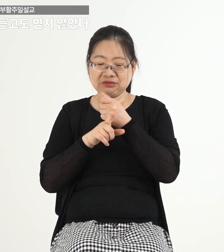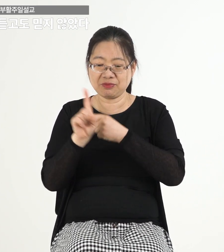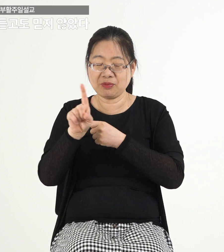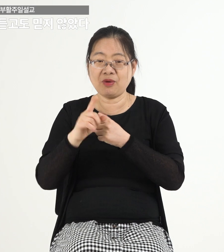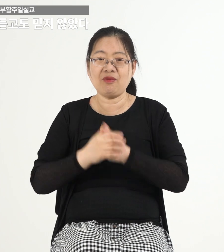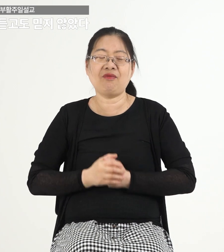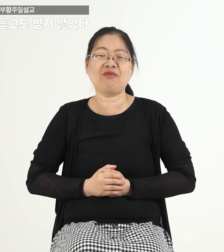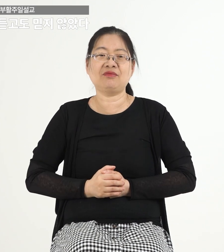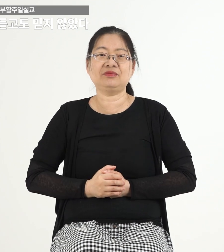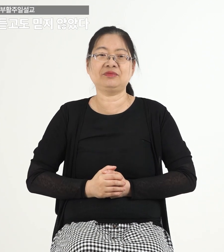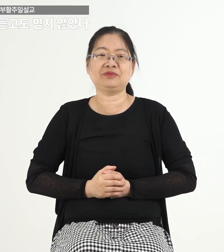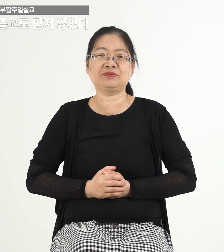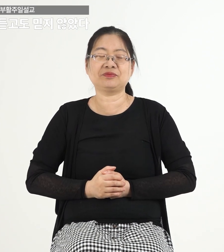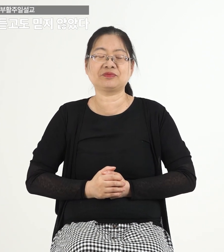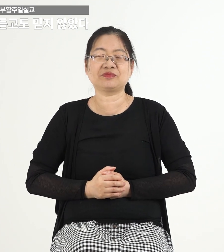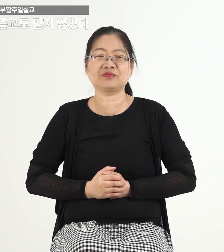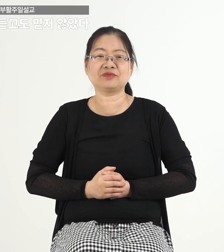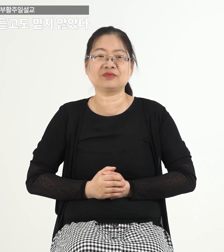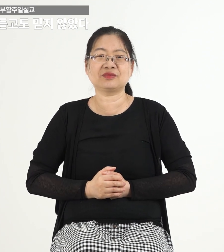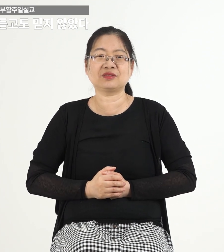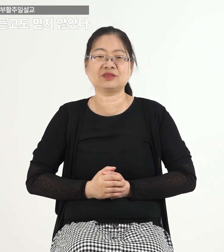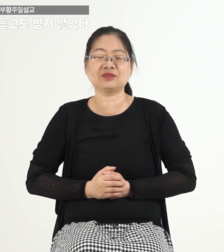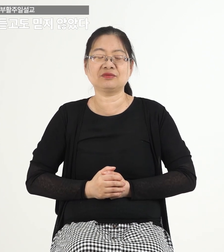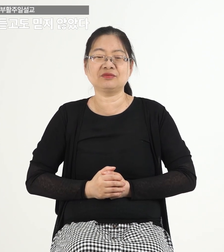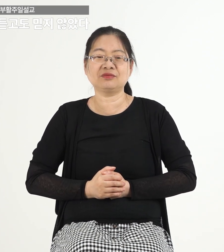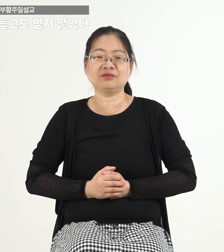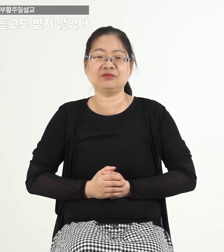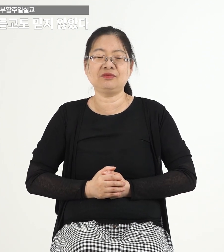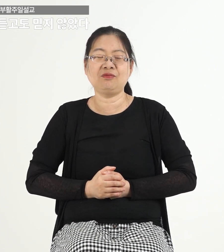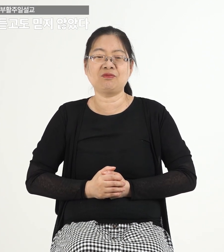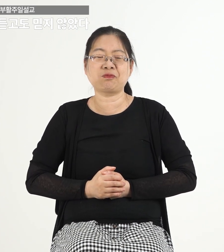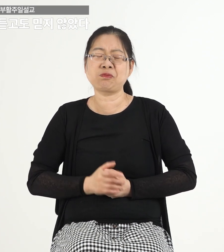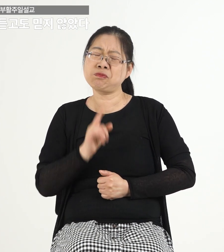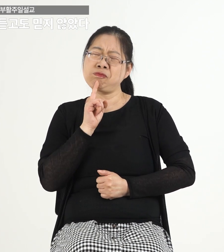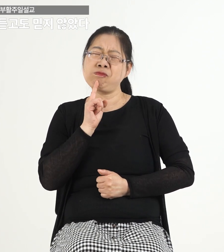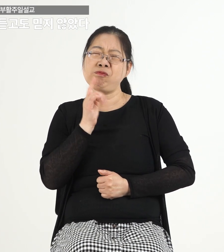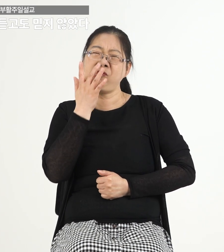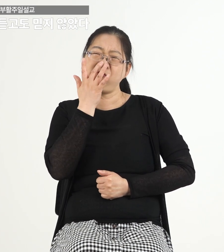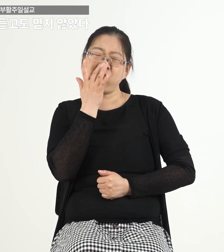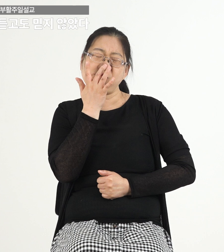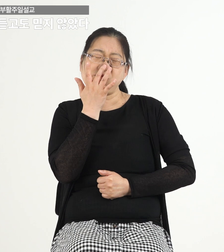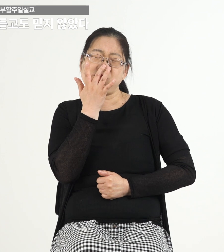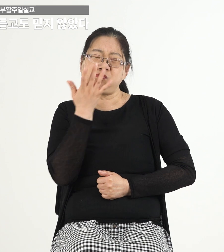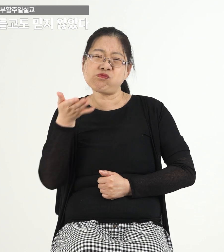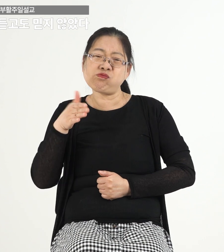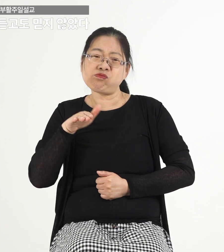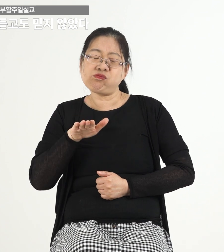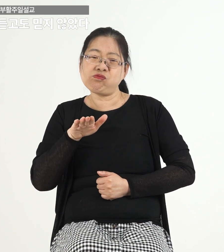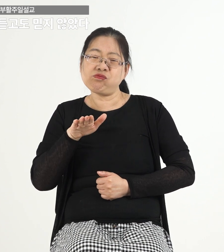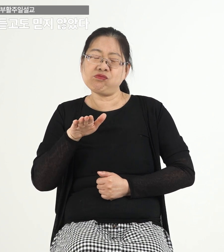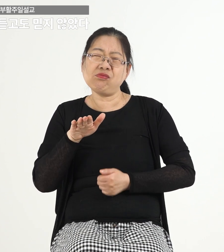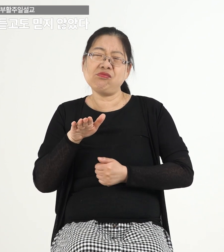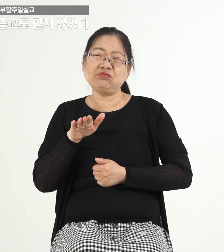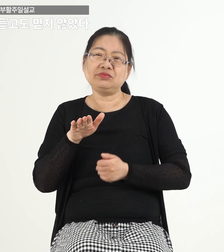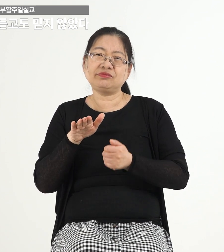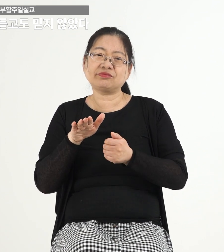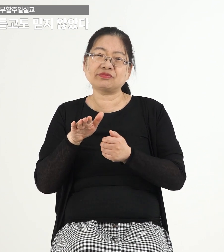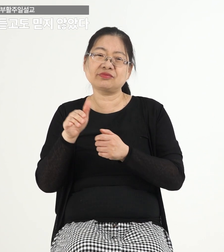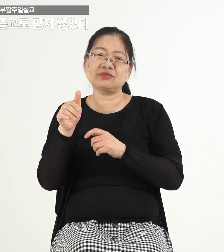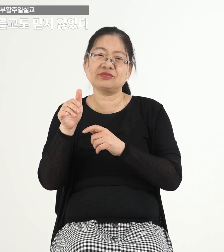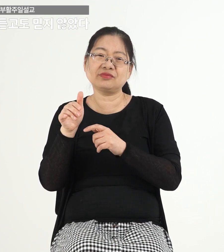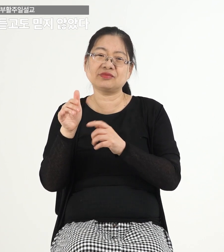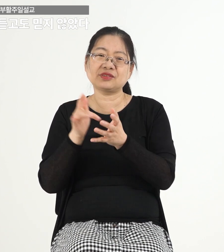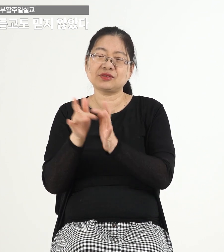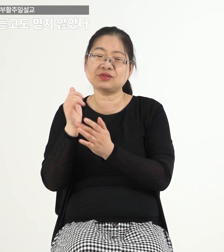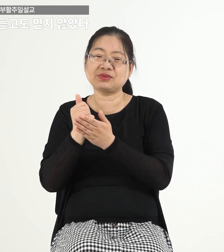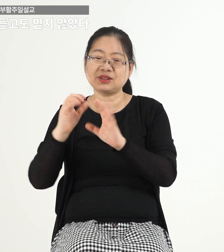뜻입니다. 자, 어쨌든 뭔 소리는 잘 못 알아듣겠는데 어쨌든 이분의 나라가